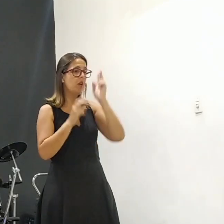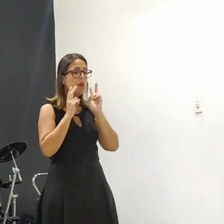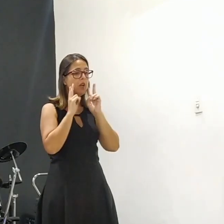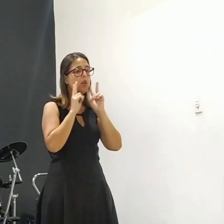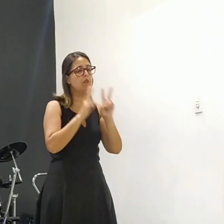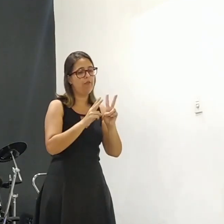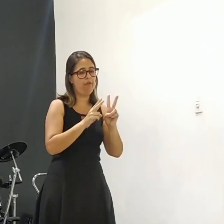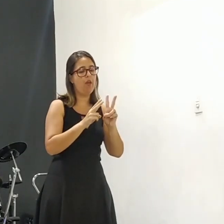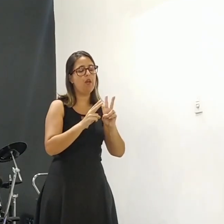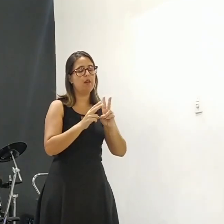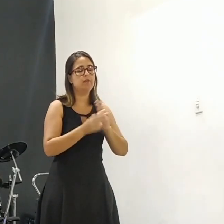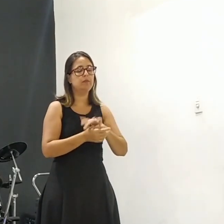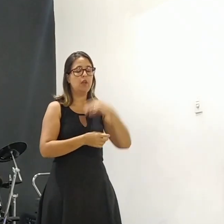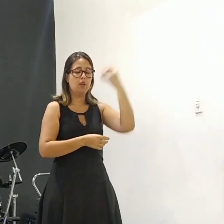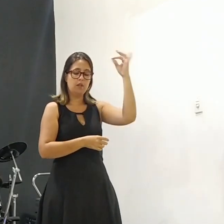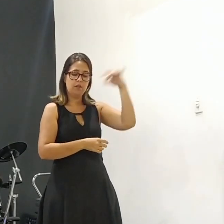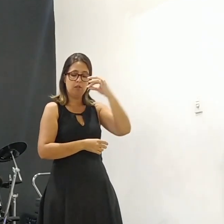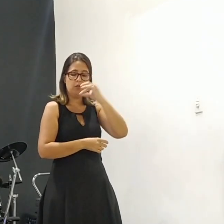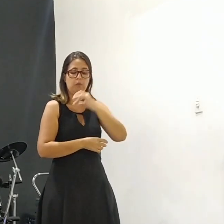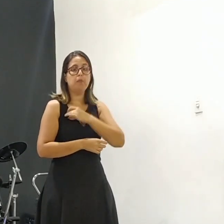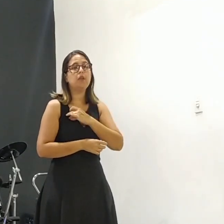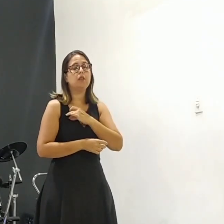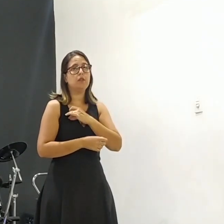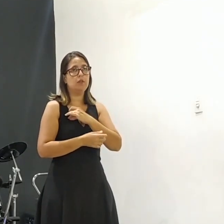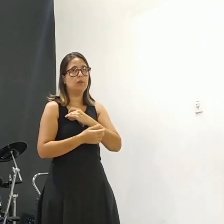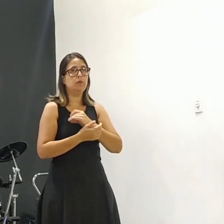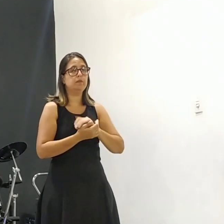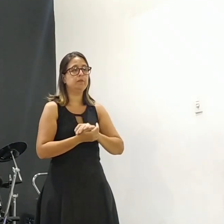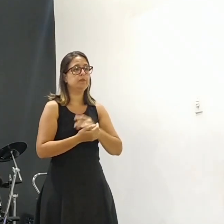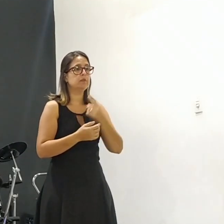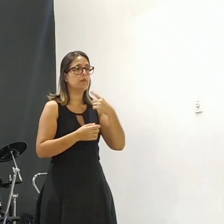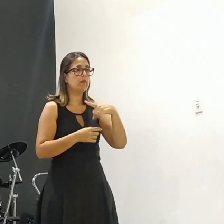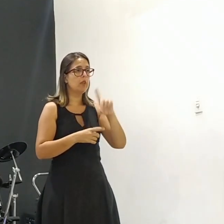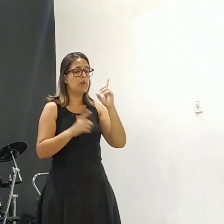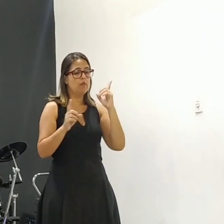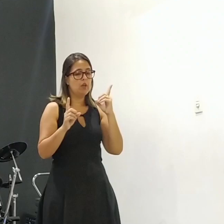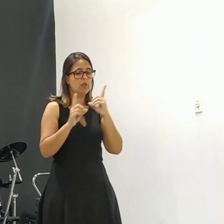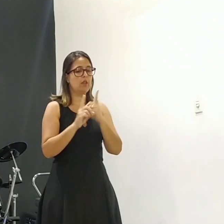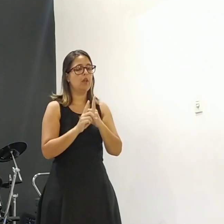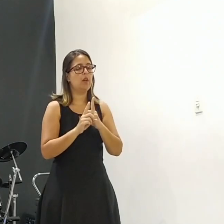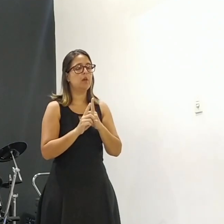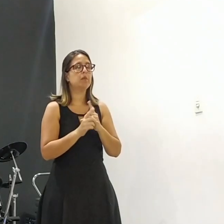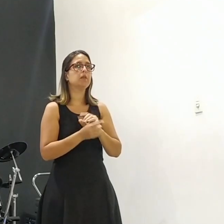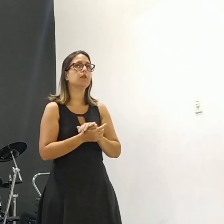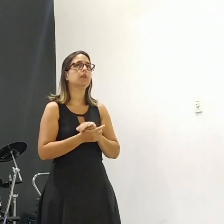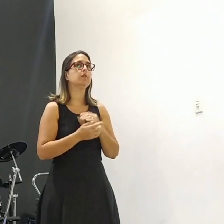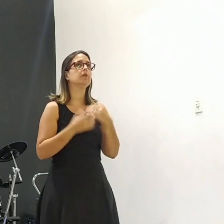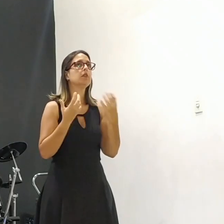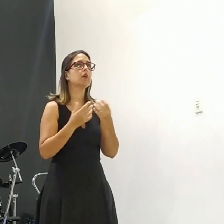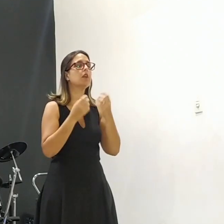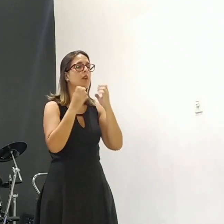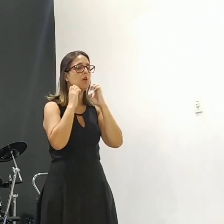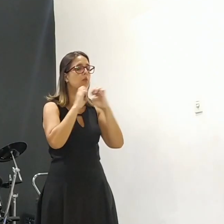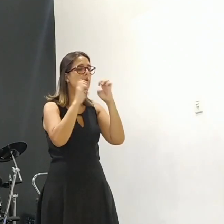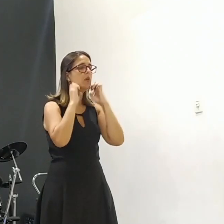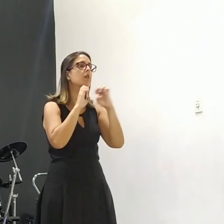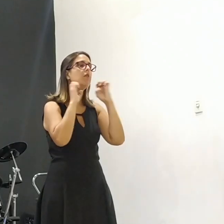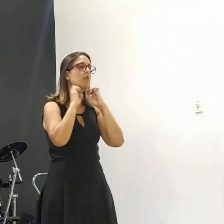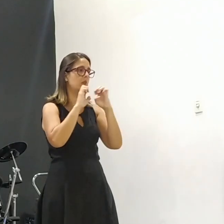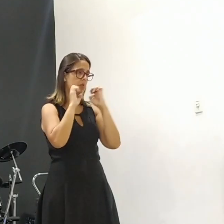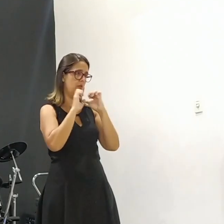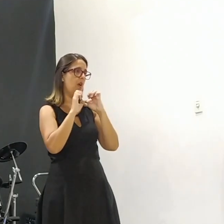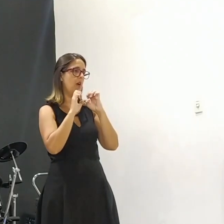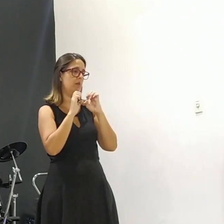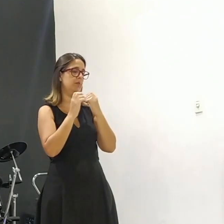essa água, que vê em você essa fonte, e vão até você para beber. Amém? Fonte